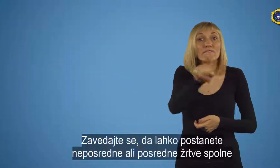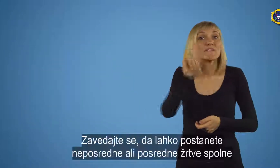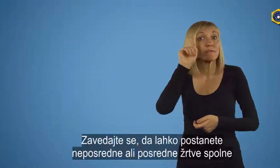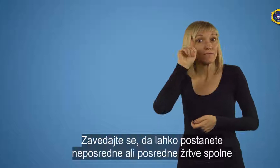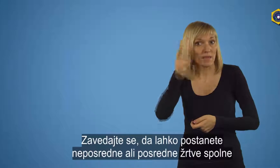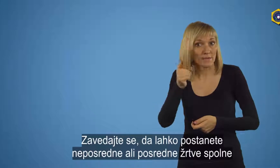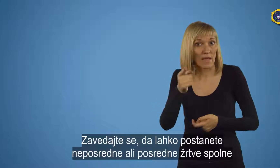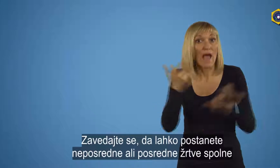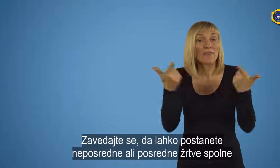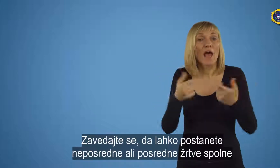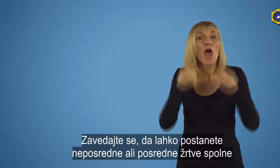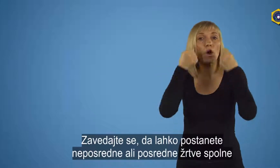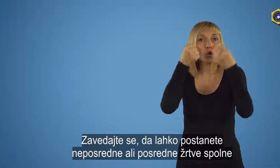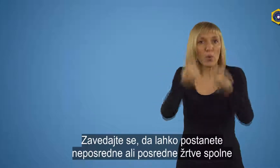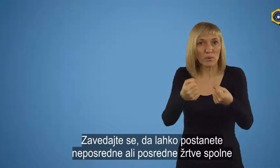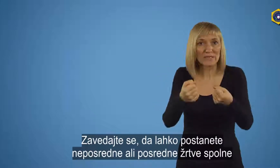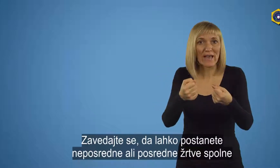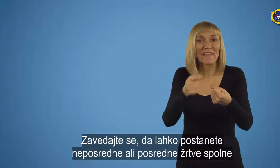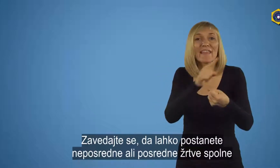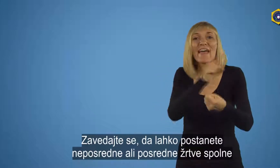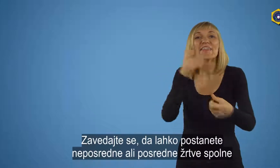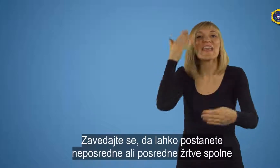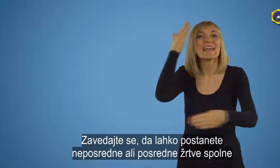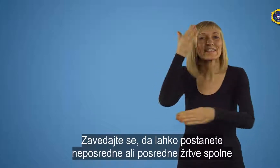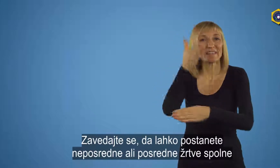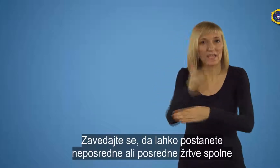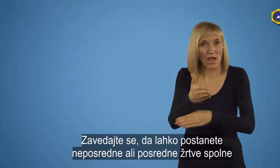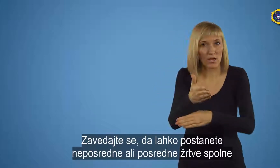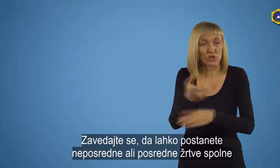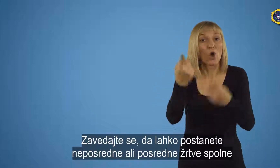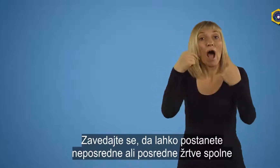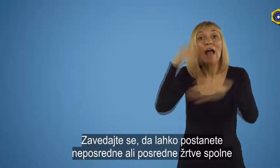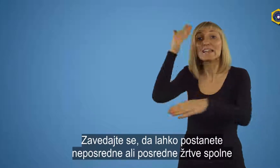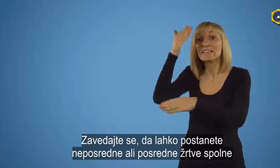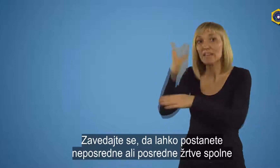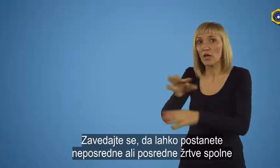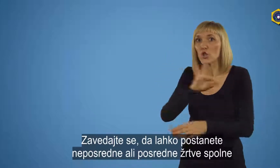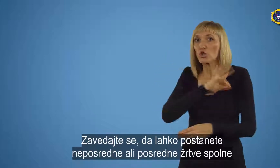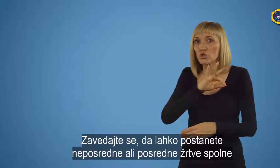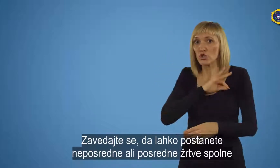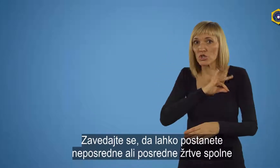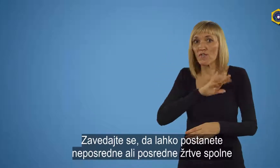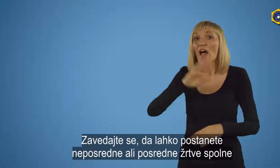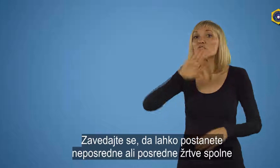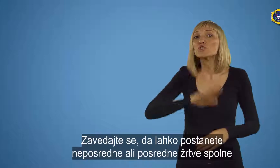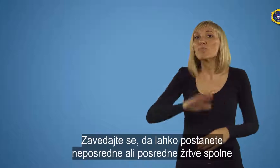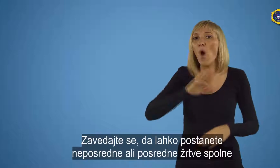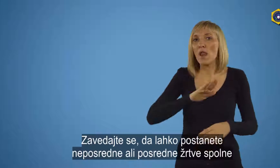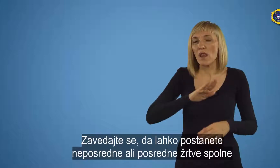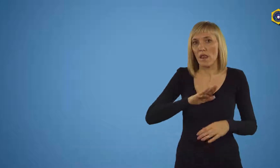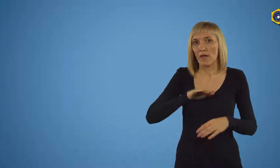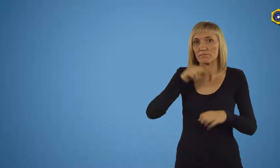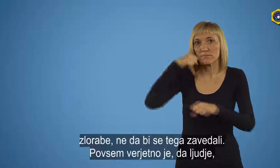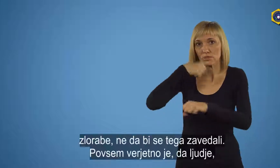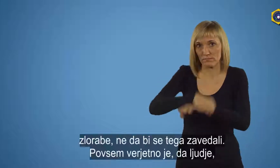Zavedajte se, da lahko postanete neposredne ali posredne žrtve spolne zlorabe, ne da bi se tega zavedali.